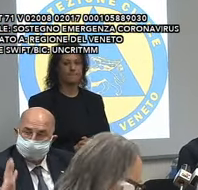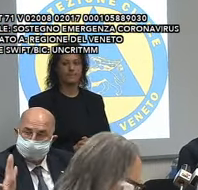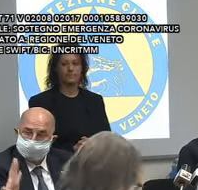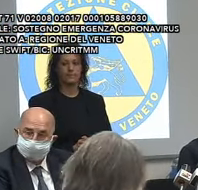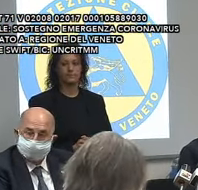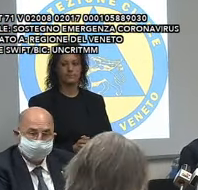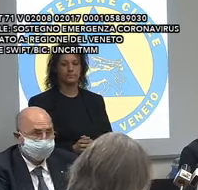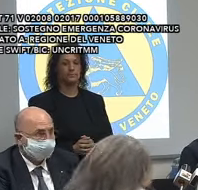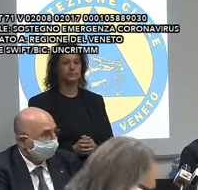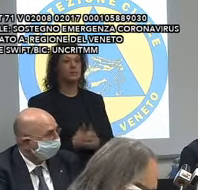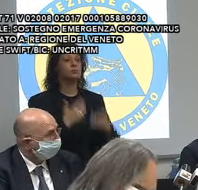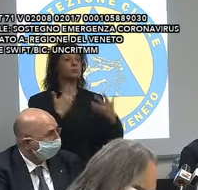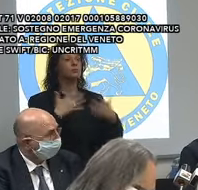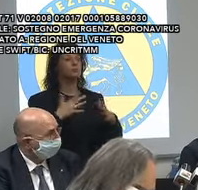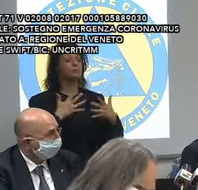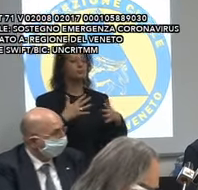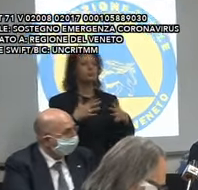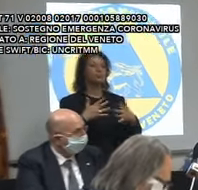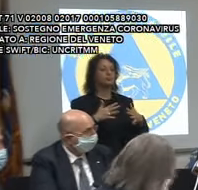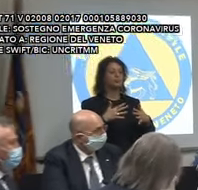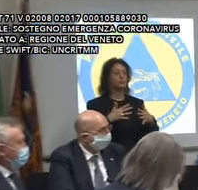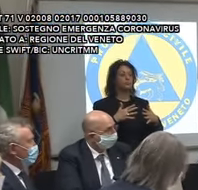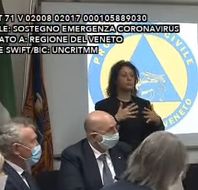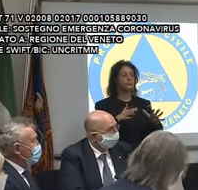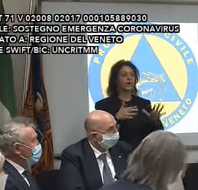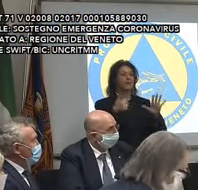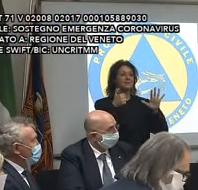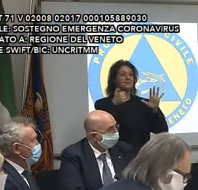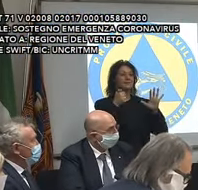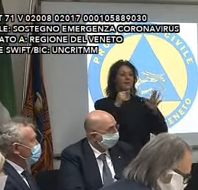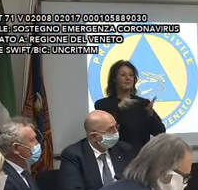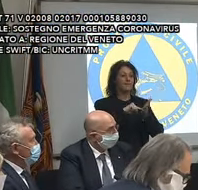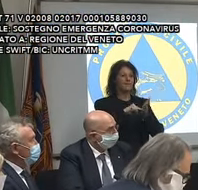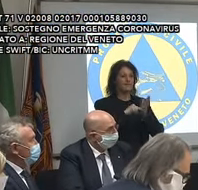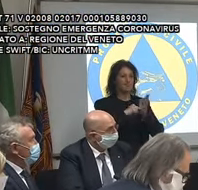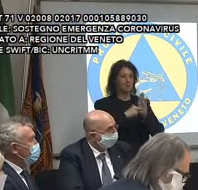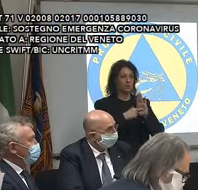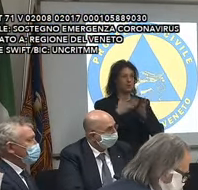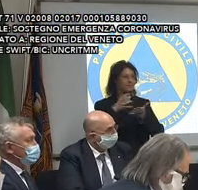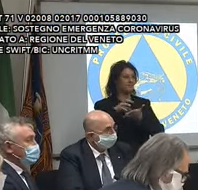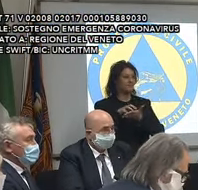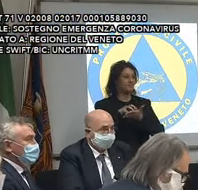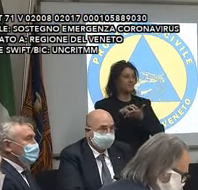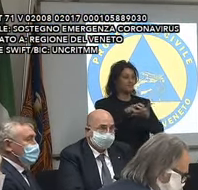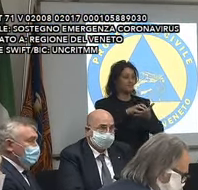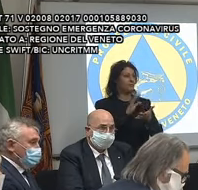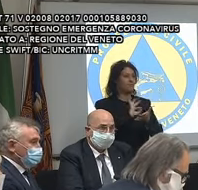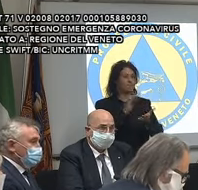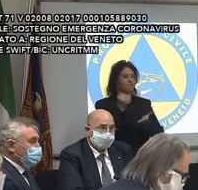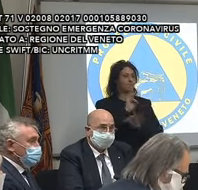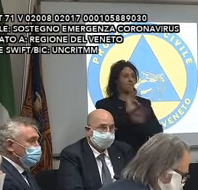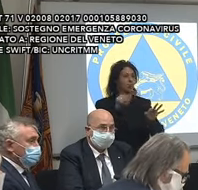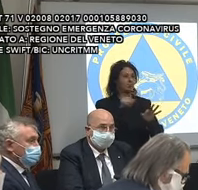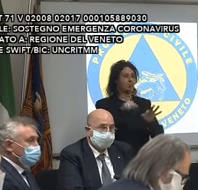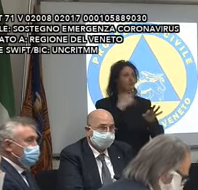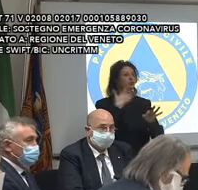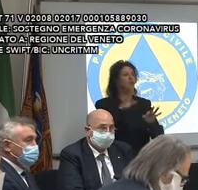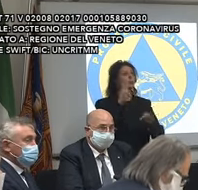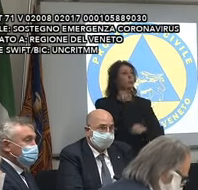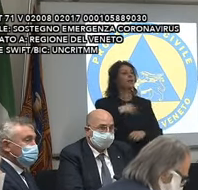milioni? 60 milioni, ma guardate che penso che siano 6 o 7 anni che sono stanziati ormai.